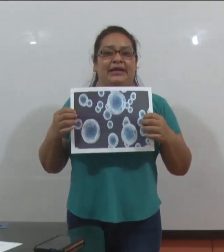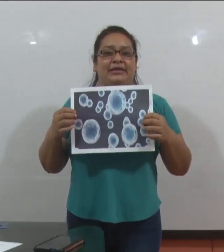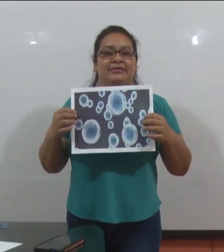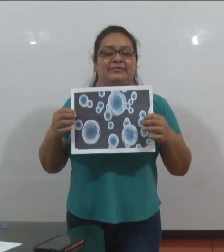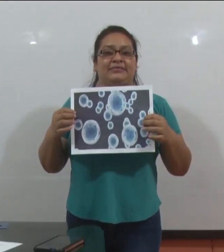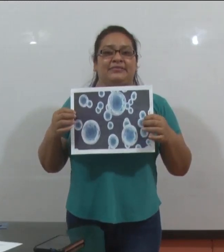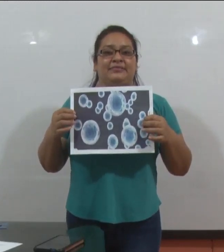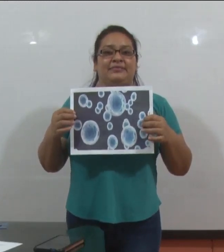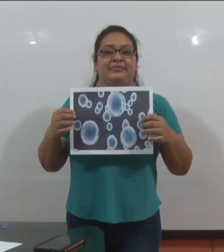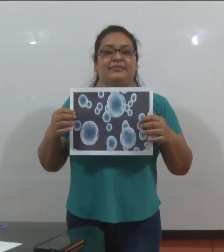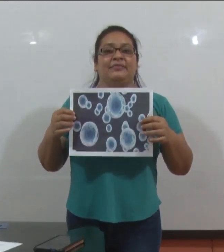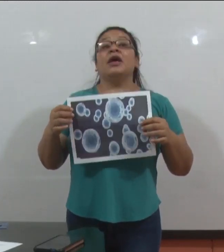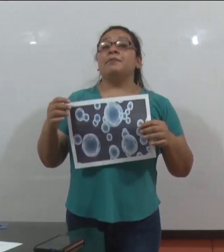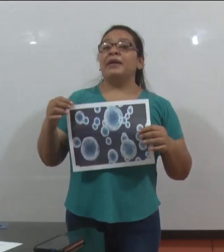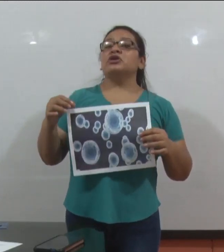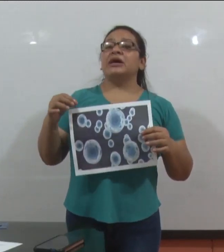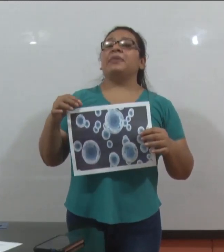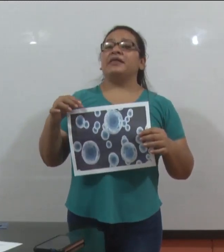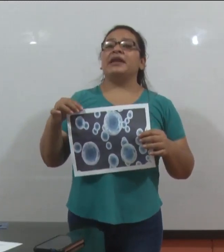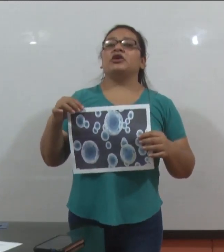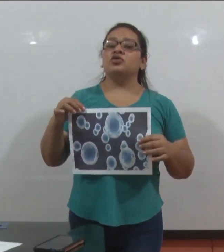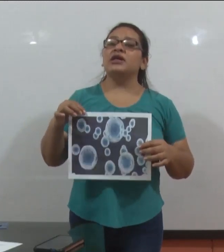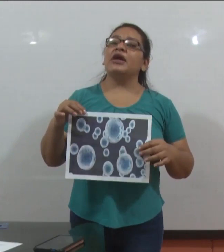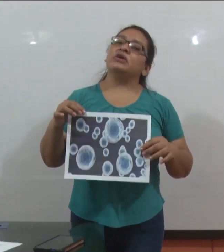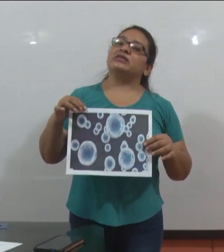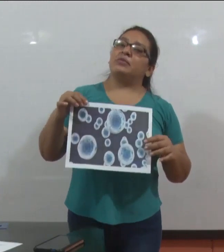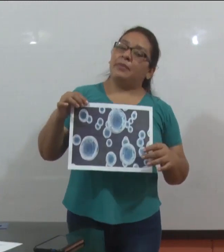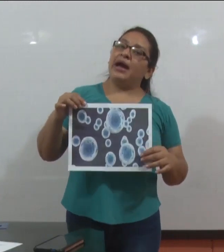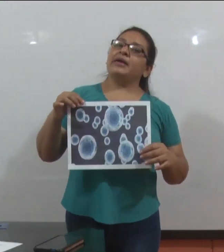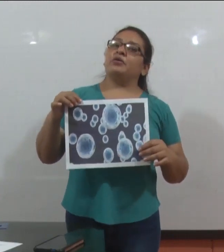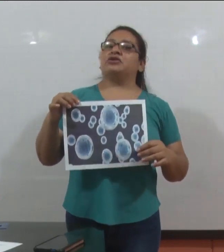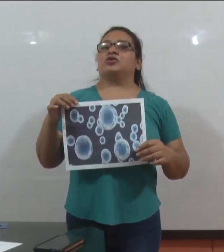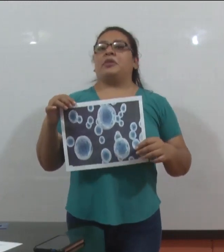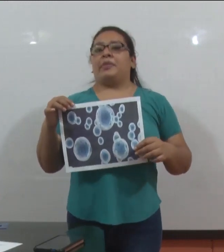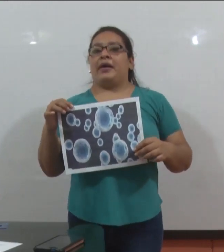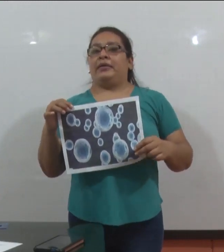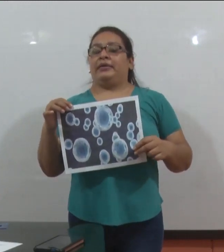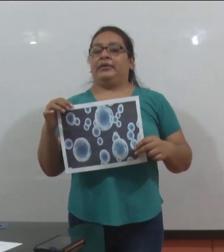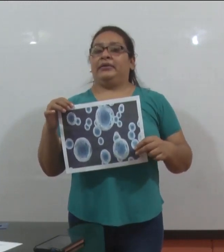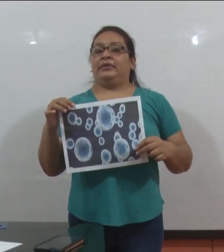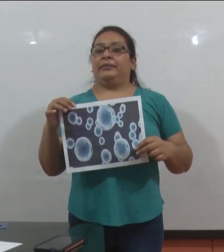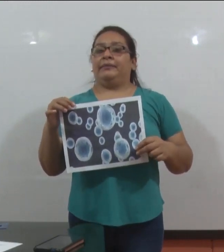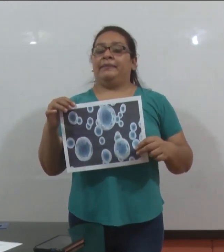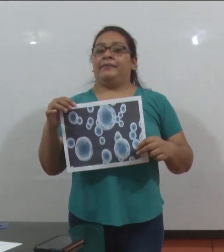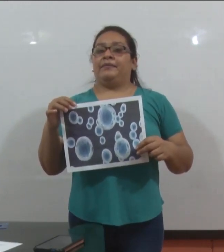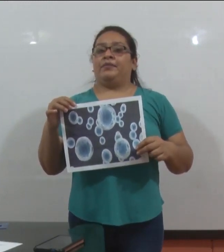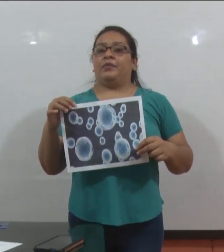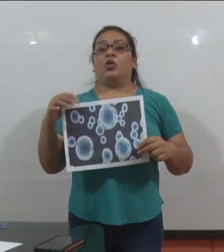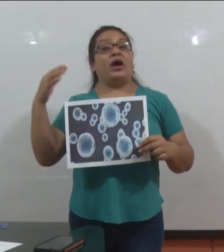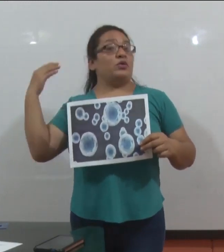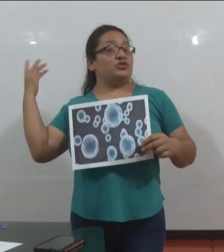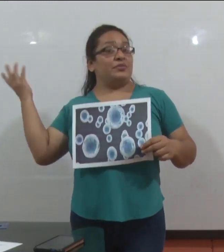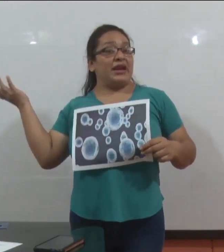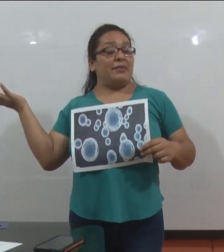bacterias. Vamos a pedir ayuda a nuestra mamá y a nuestro papá, o a nuestra hermana